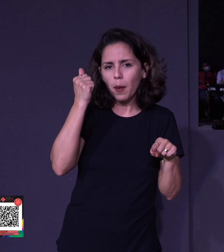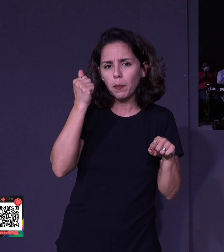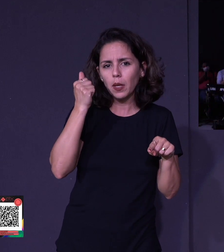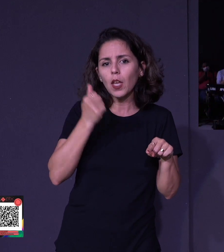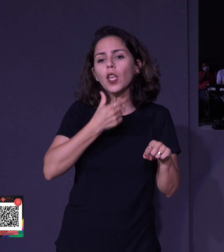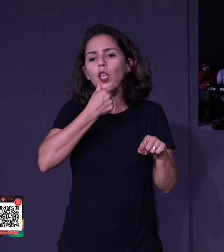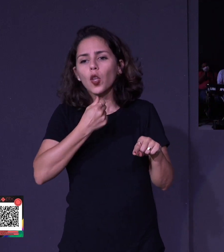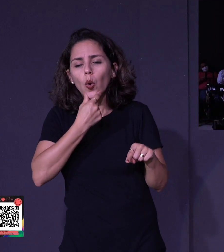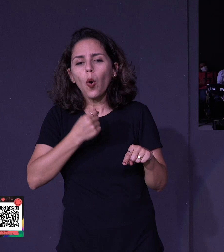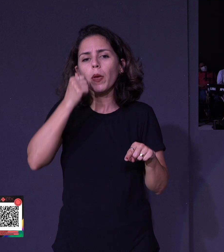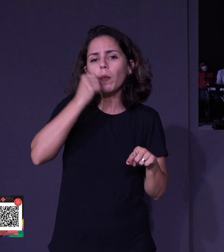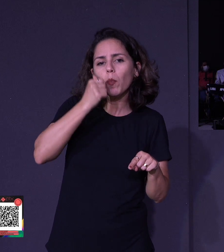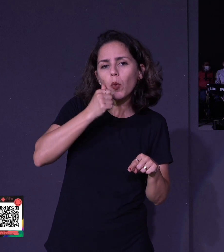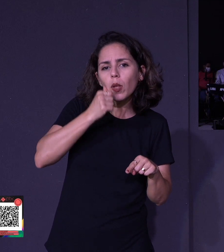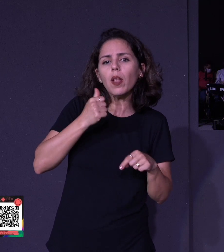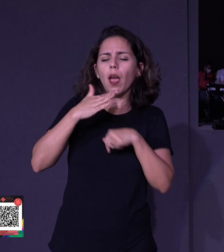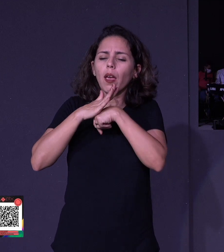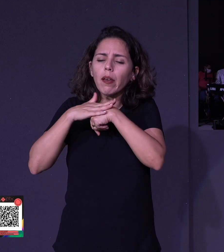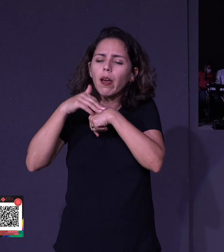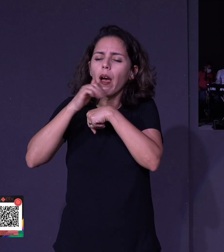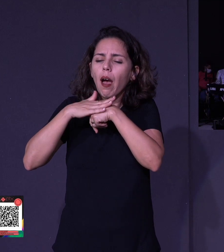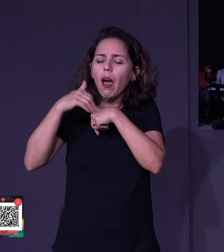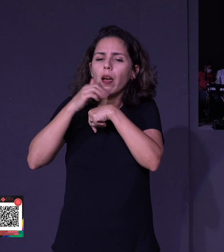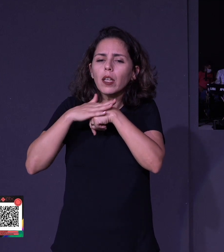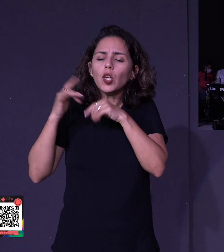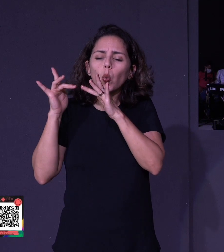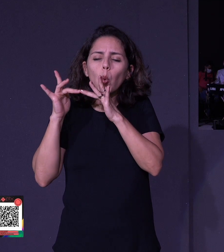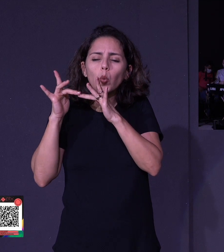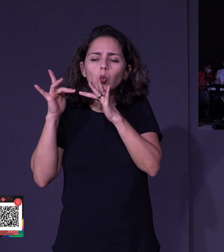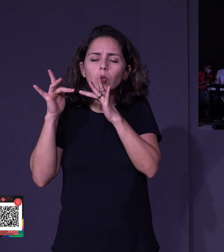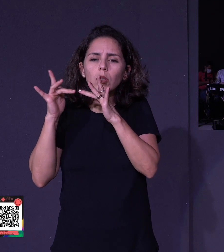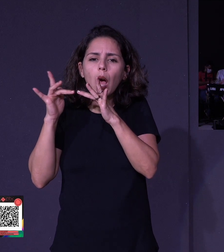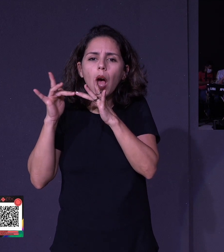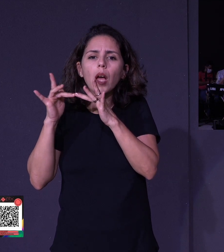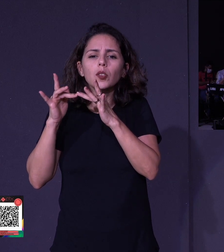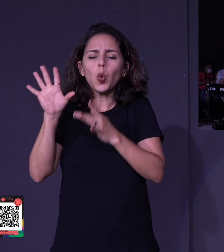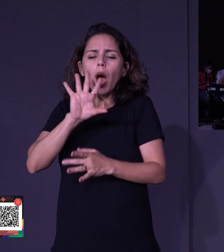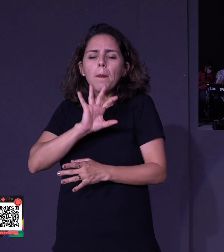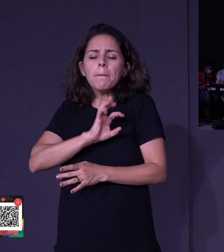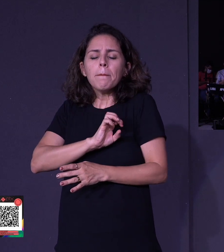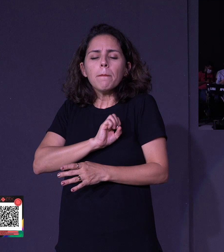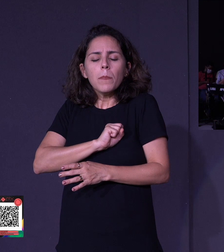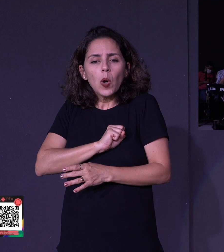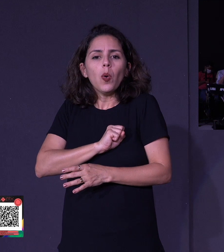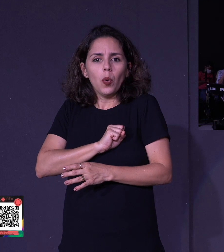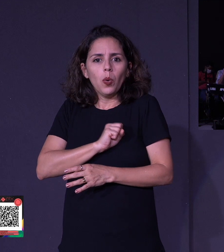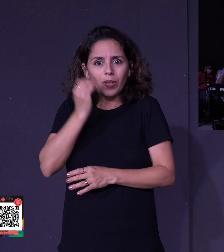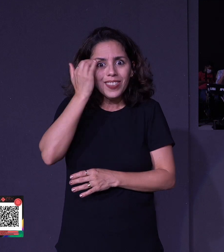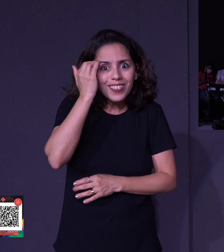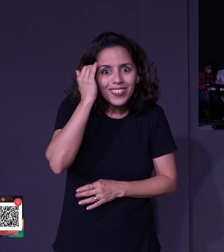amém? Demonstre carinho por meio de contatos físicos. Não deixe que outros preencham